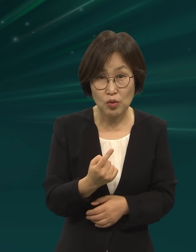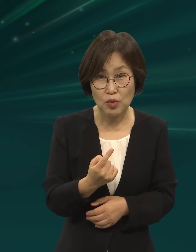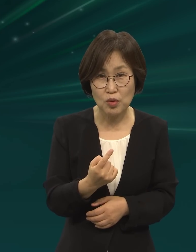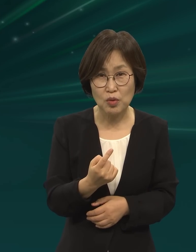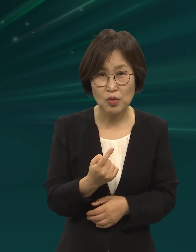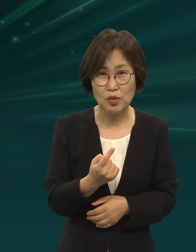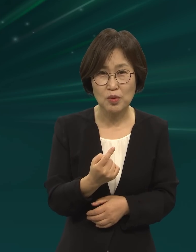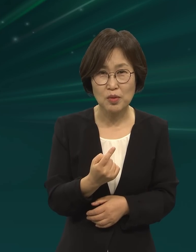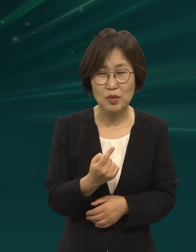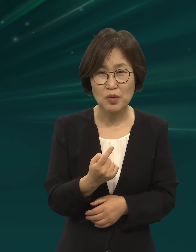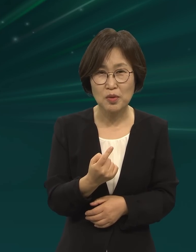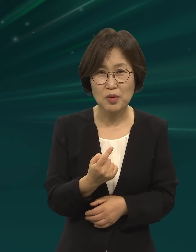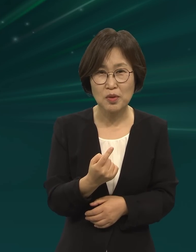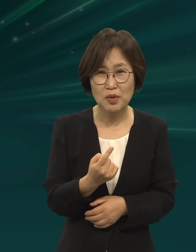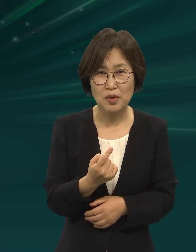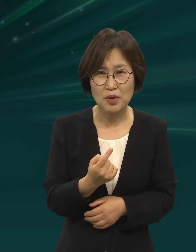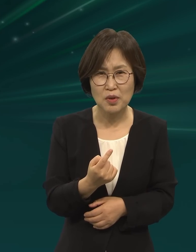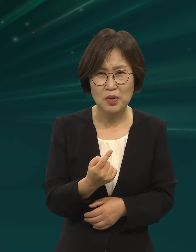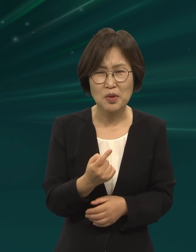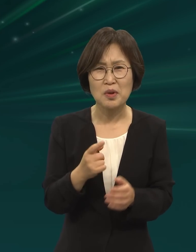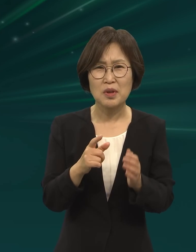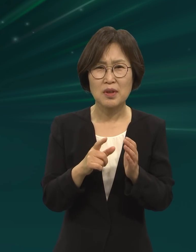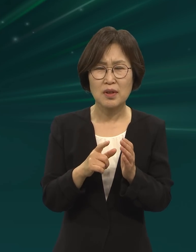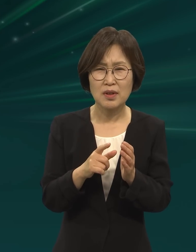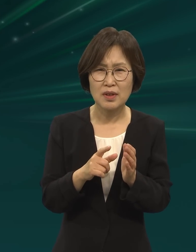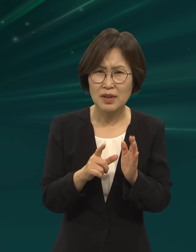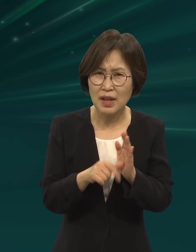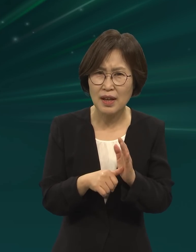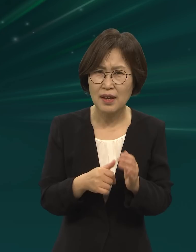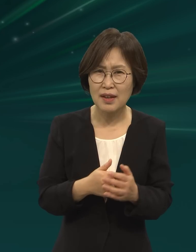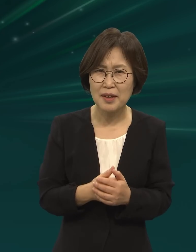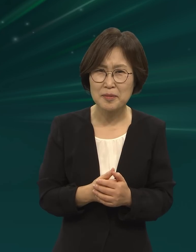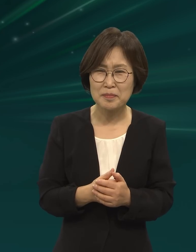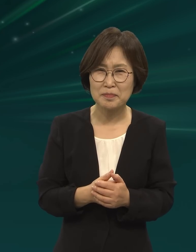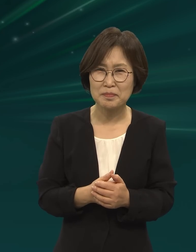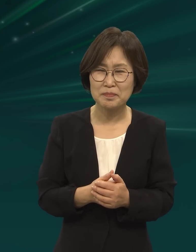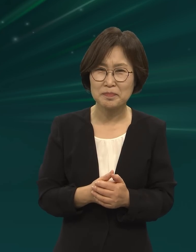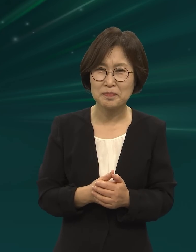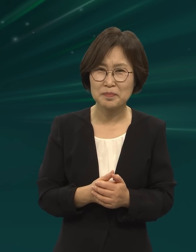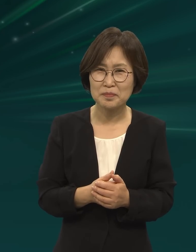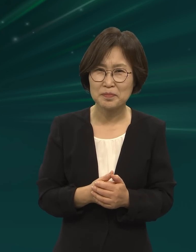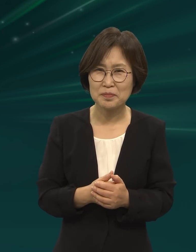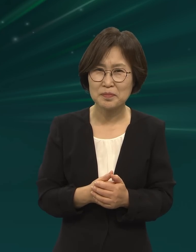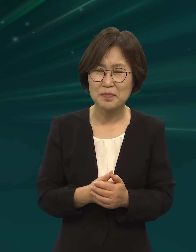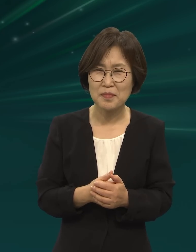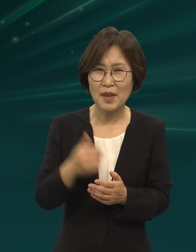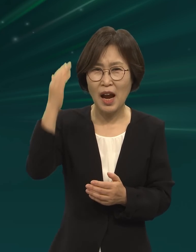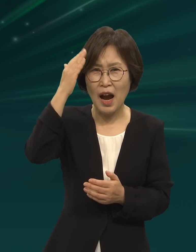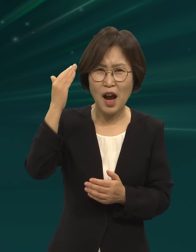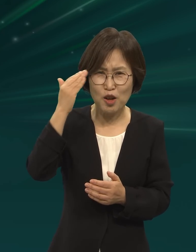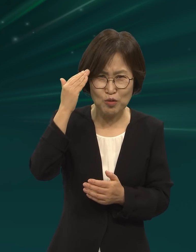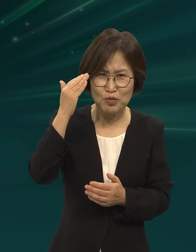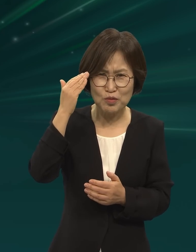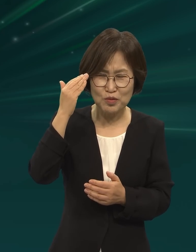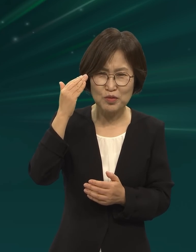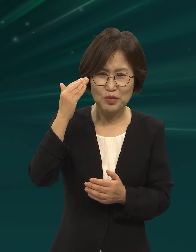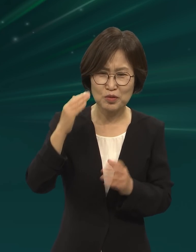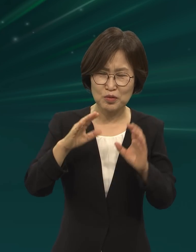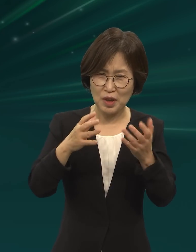있었어? 네 어떤 가난한 집에서 살았는데 너를 한국까지 내가 데리고